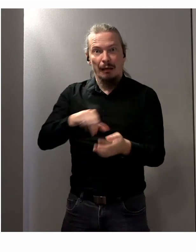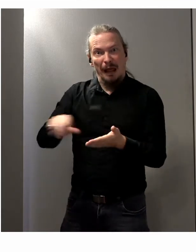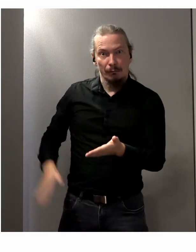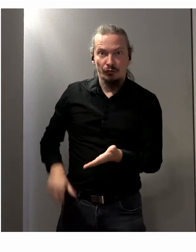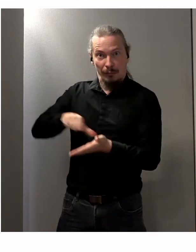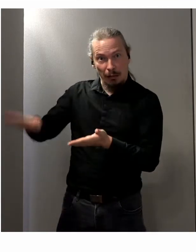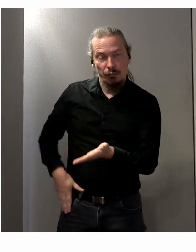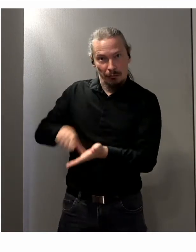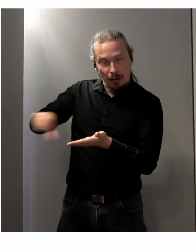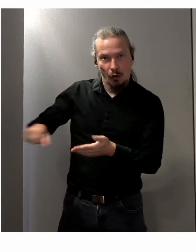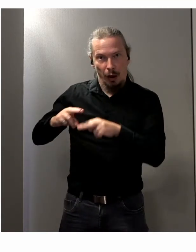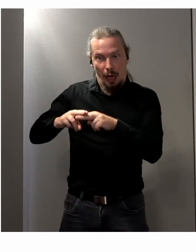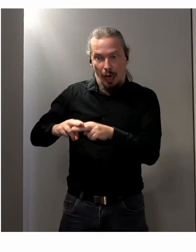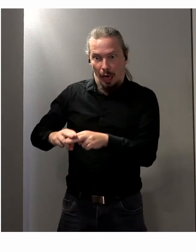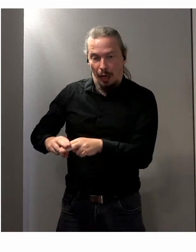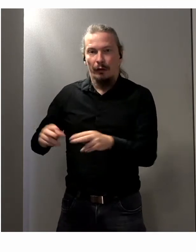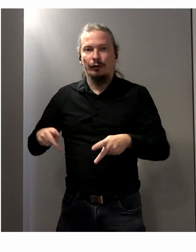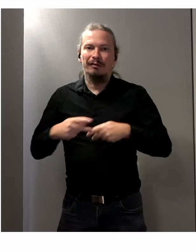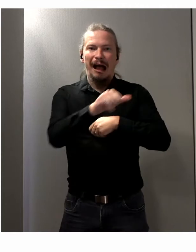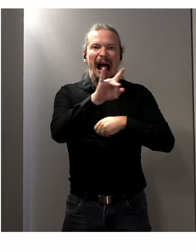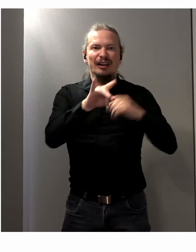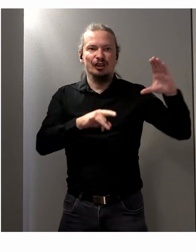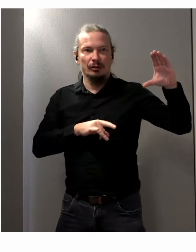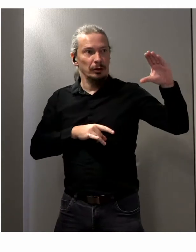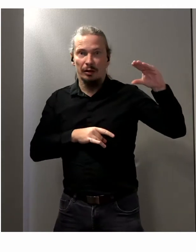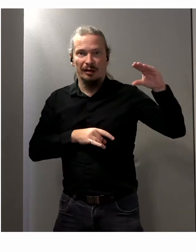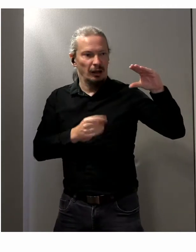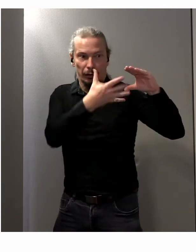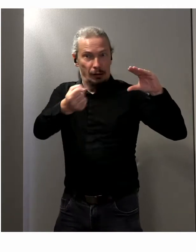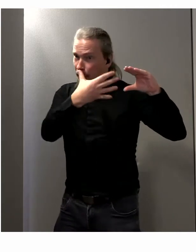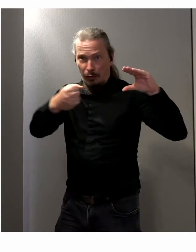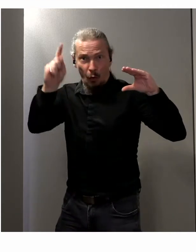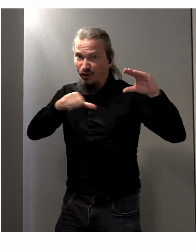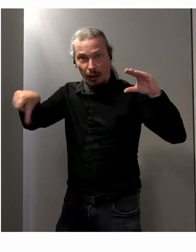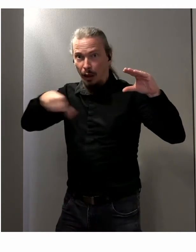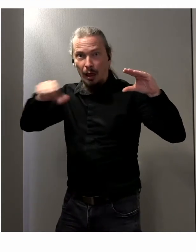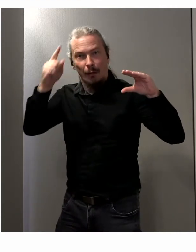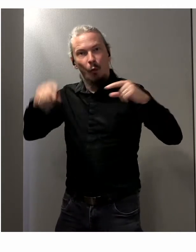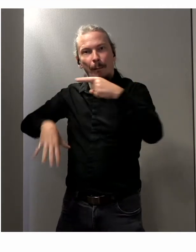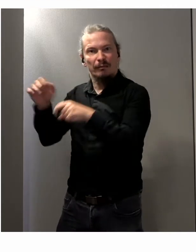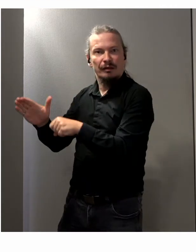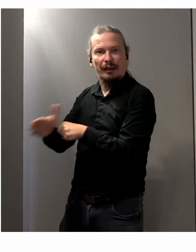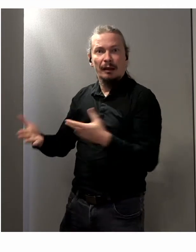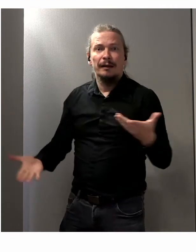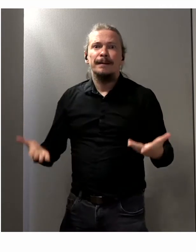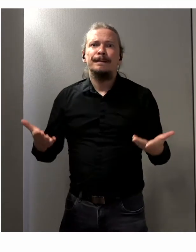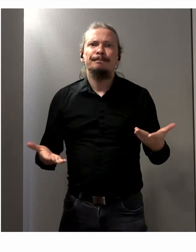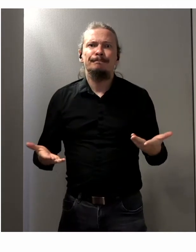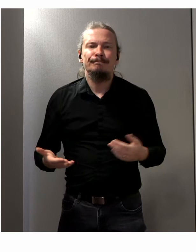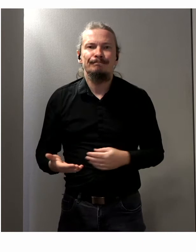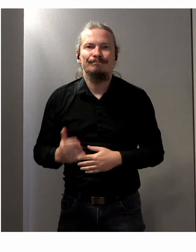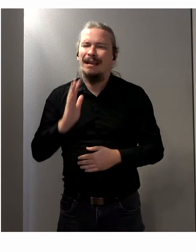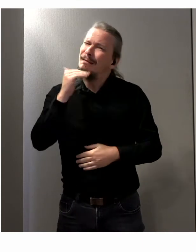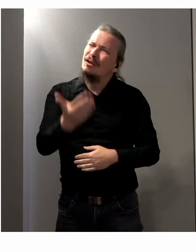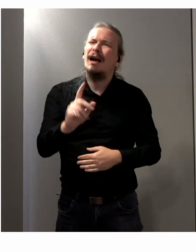sur la PSH vont rogner elles-mêmes l'AH. Donc voilà, tout ceci ne rentre peut-être pas dans le